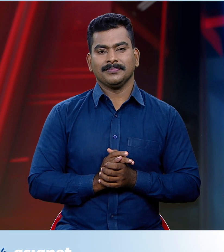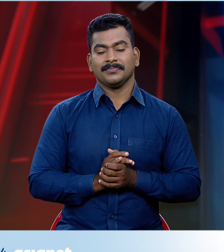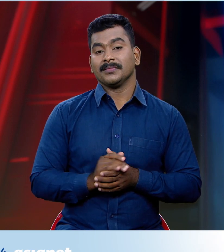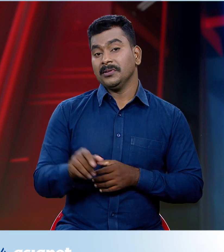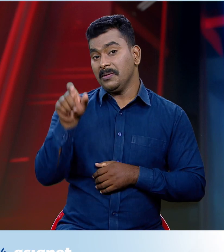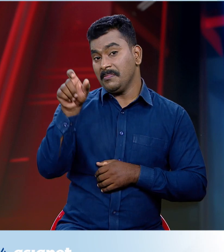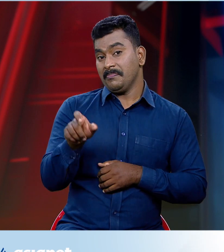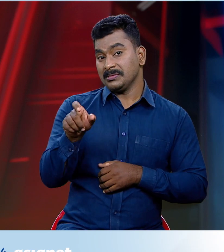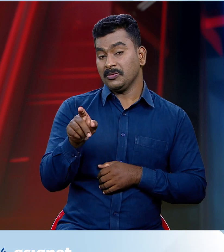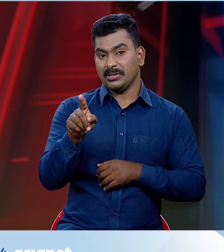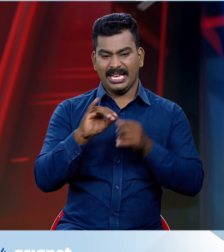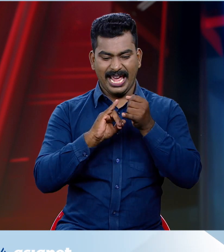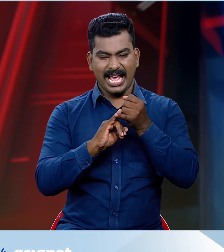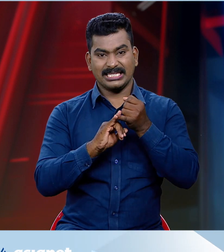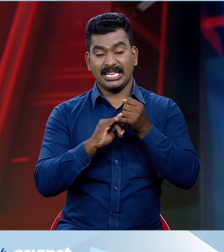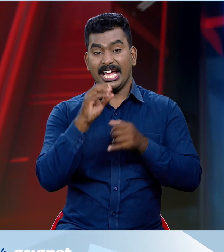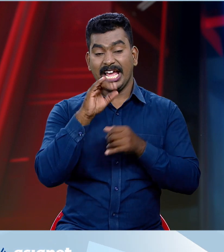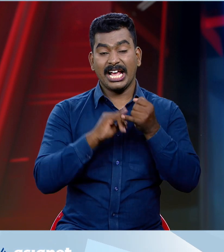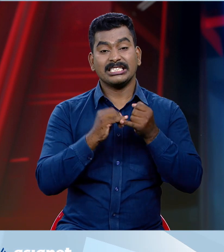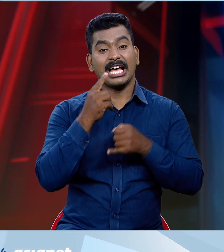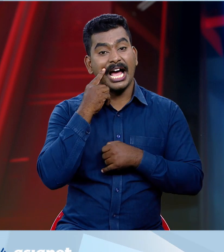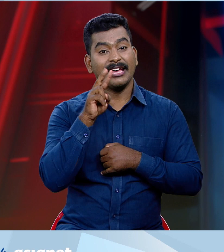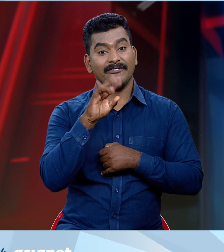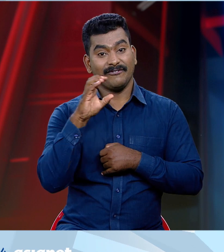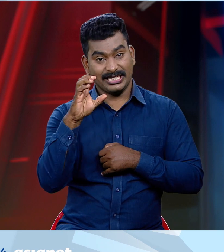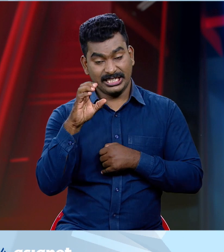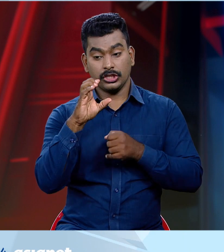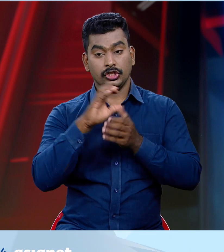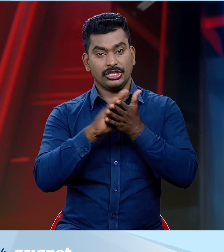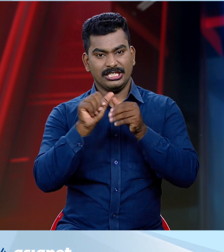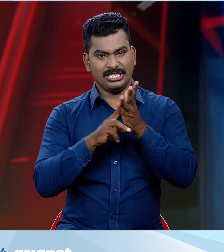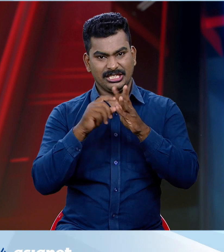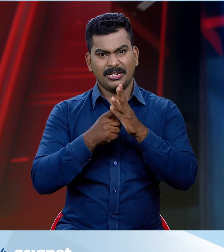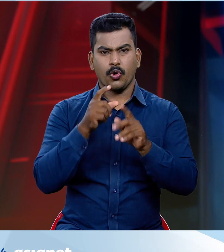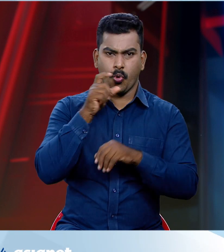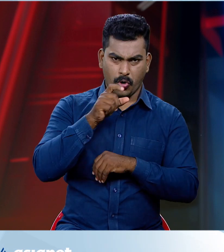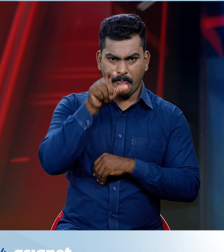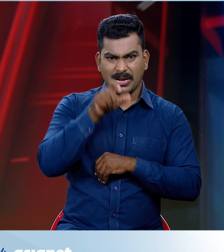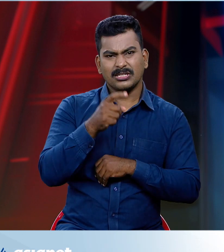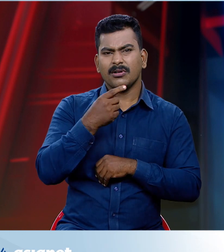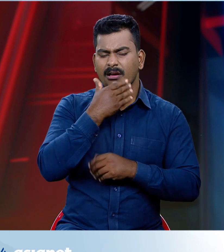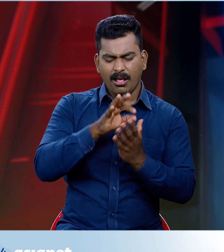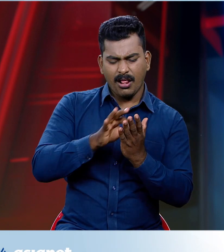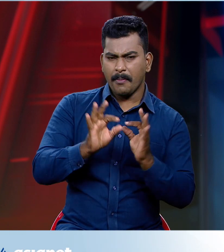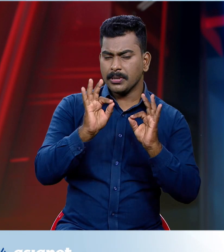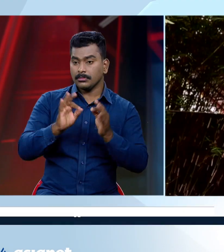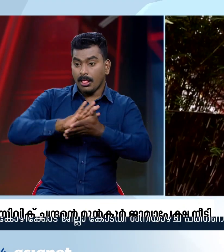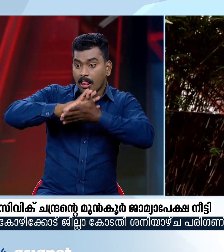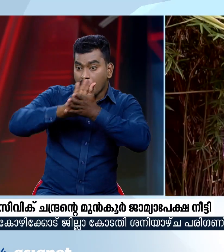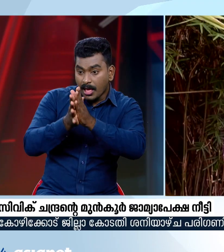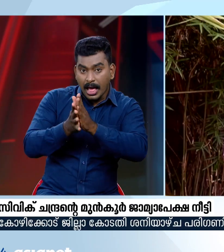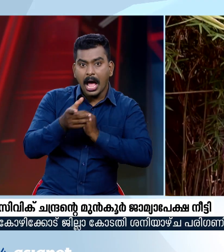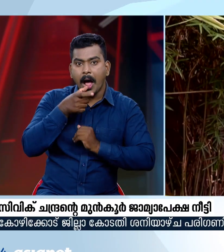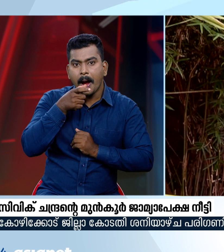ലൈംഗിക പീഡന പരാതിയിൽ സാംസ്കാരിക പ്രവർത്തകൻ സിവിക് ചന്ദ്രന്റെ മുൻകൂർ ജാമ്യാപേക്ഷ പരിഗണിക്കുന്നത് കോഴിക്കോട് ജില്ലാ കോടതി ശനിയാഴ്ചത്തേക്ക് മാറ്റി. വിശദമായ